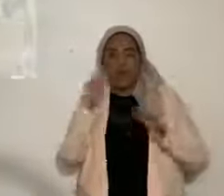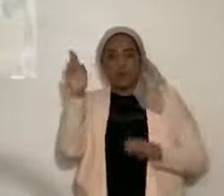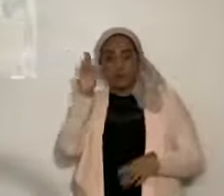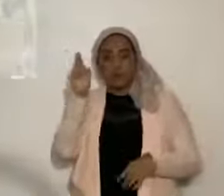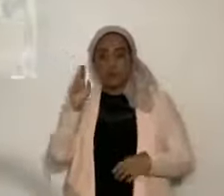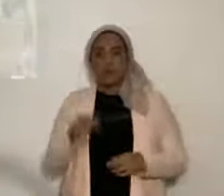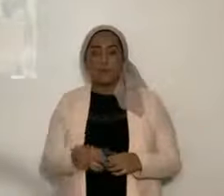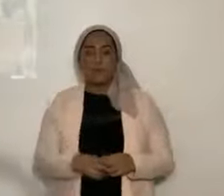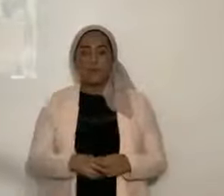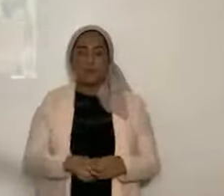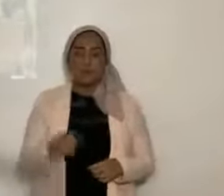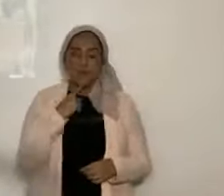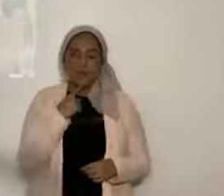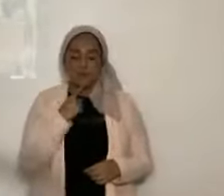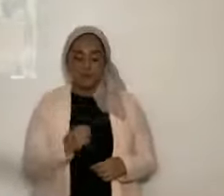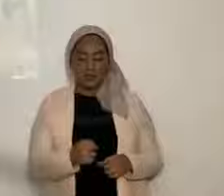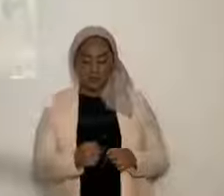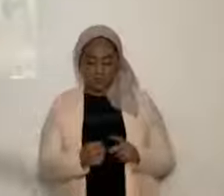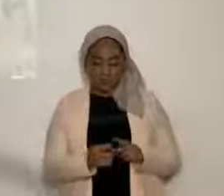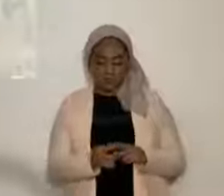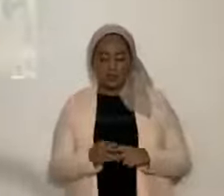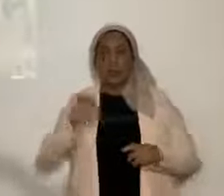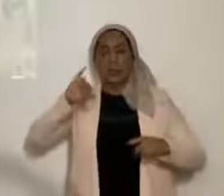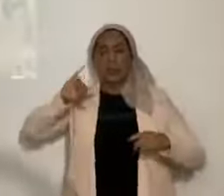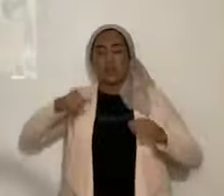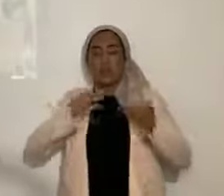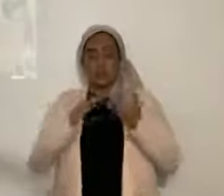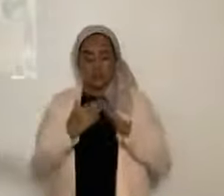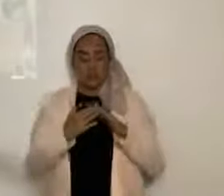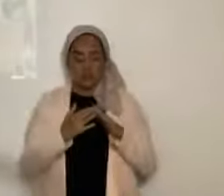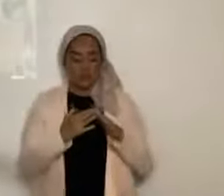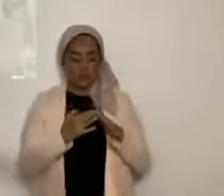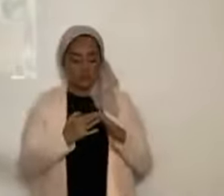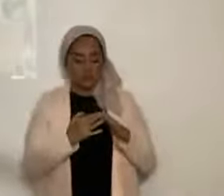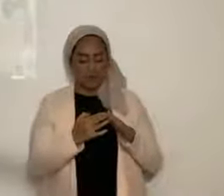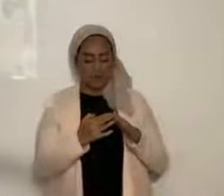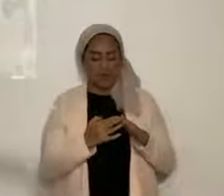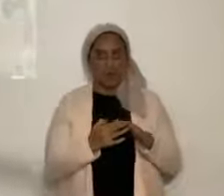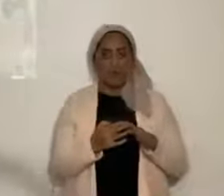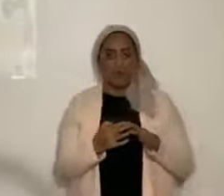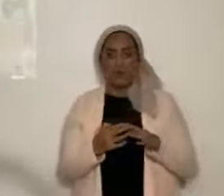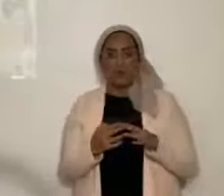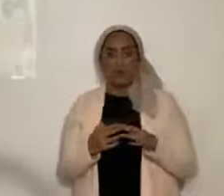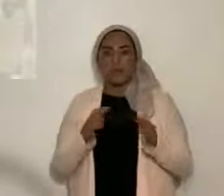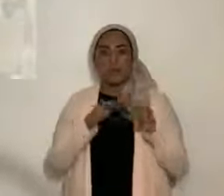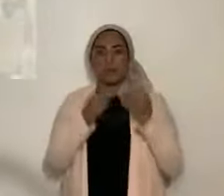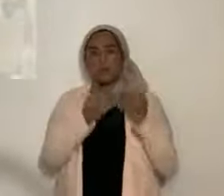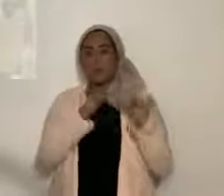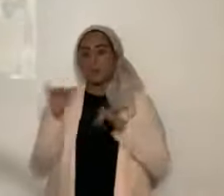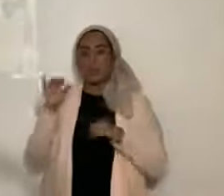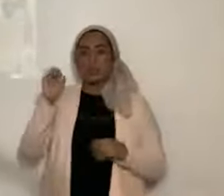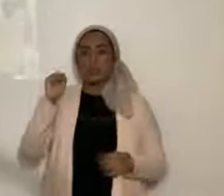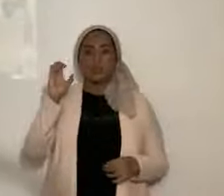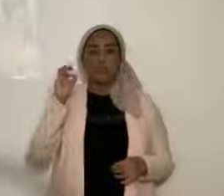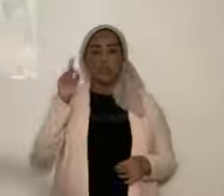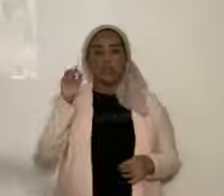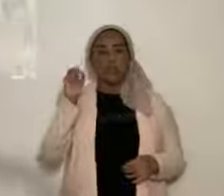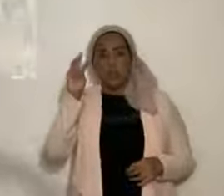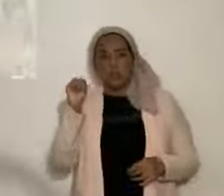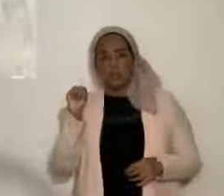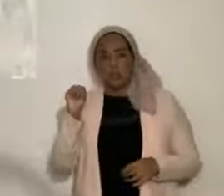Apocalipsis dice, Jerusalén, así lo dicen las traducciones, llamada Sodoma, ¿a qué se